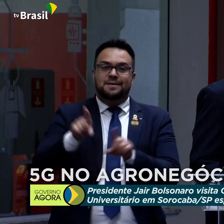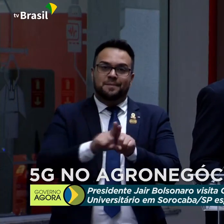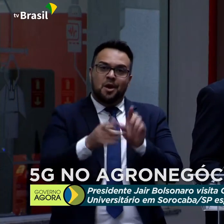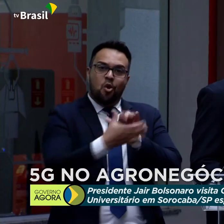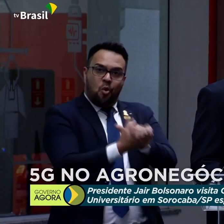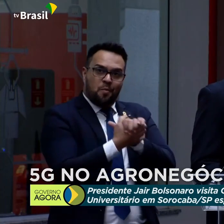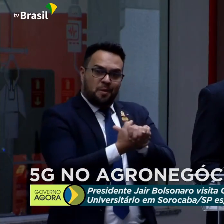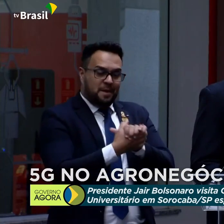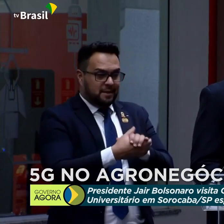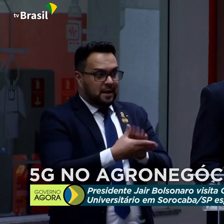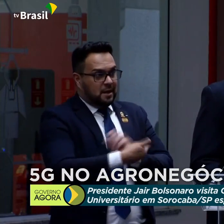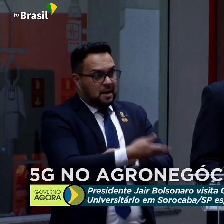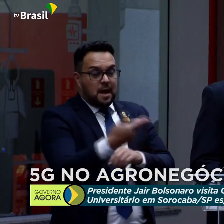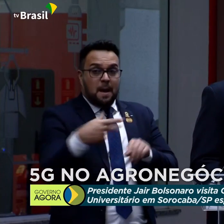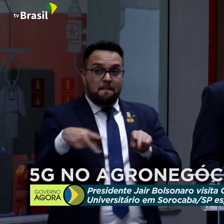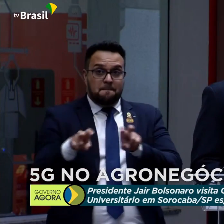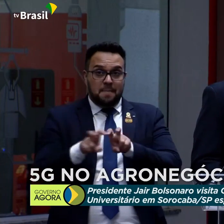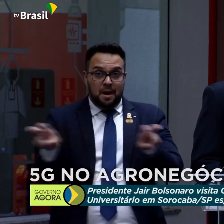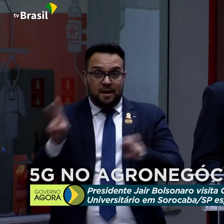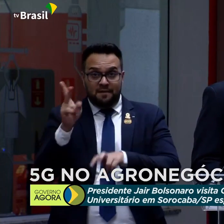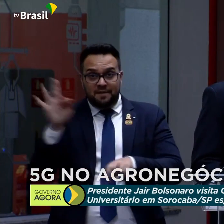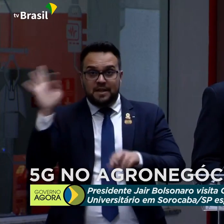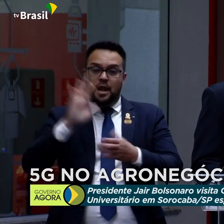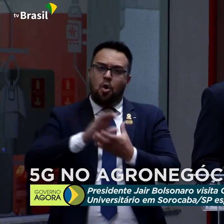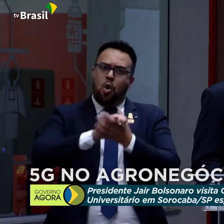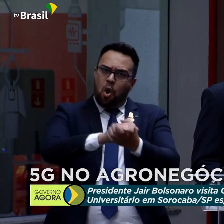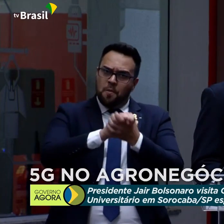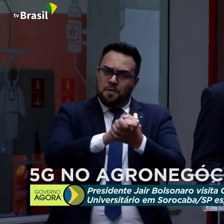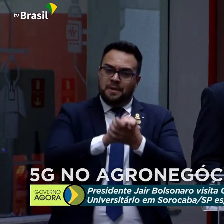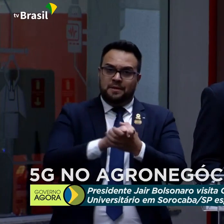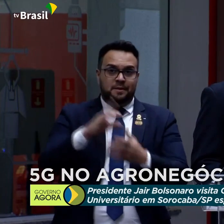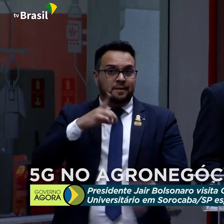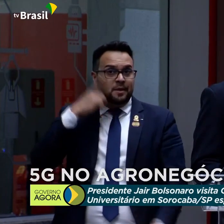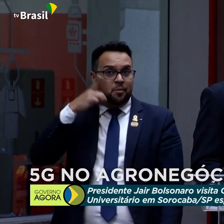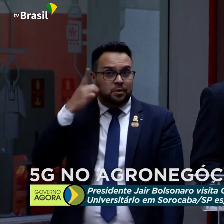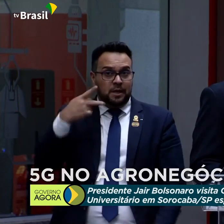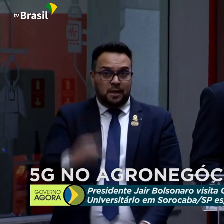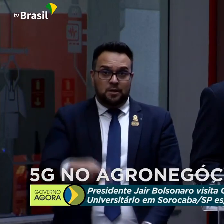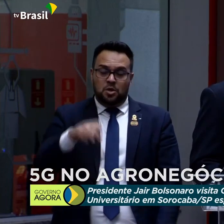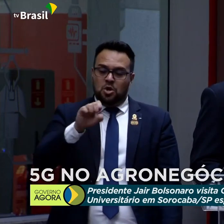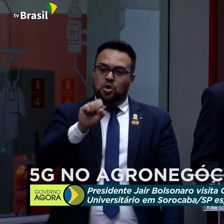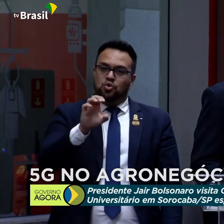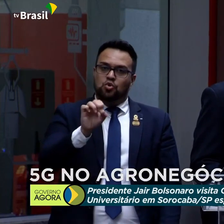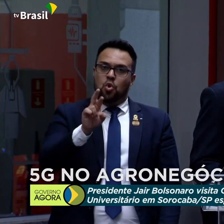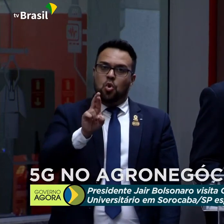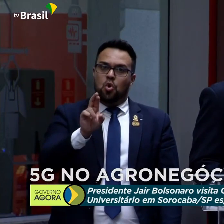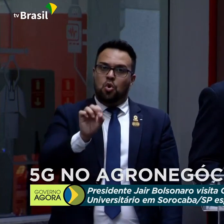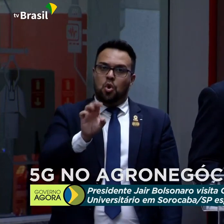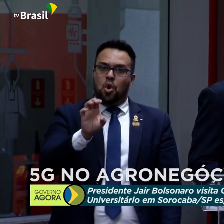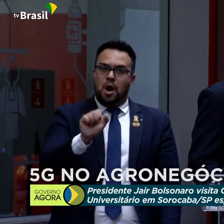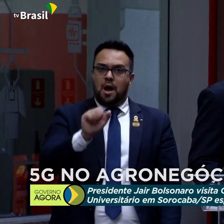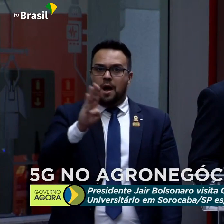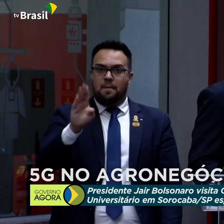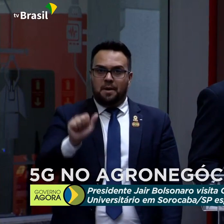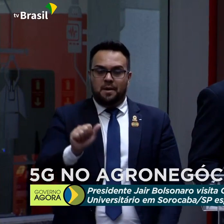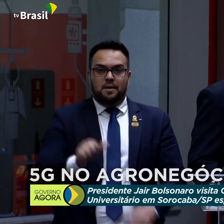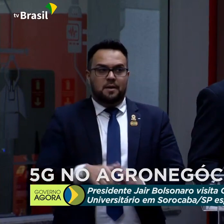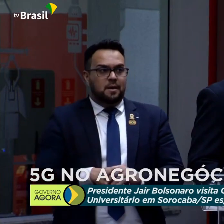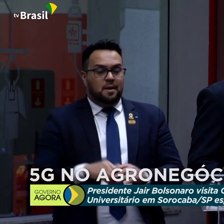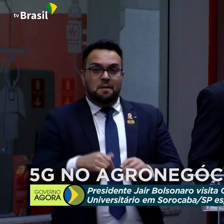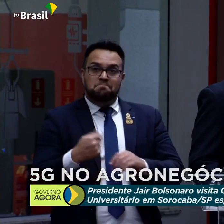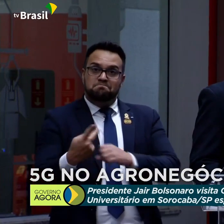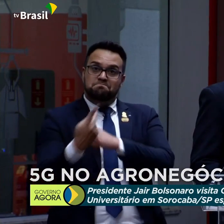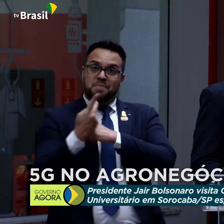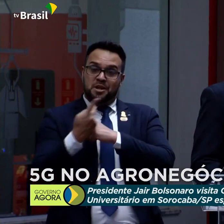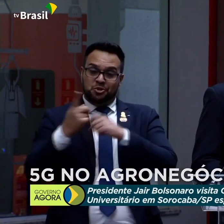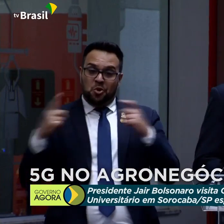através da bancada federal, o nosso deputado aqui de Sorocaba, deputado Capitão de Rito, que me emprestou o blazer, viu,